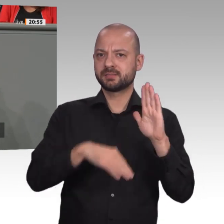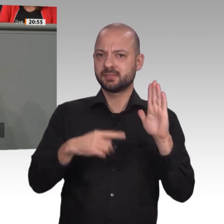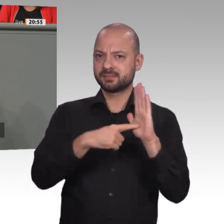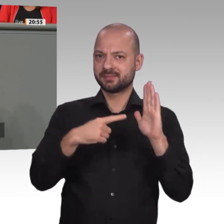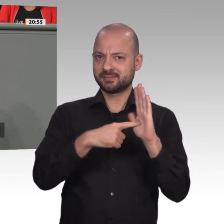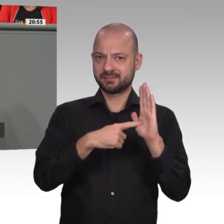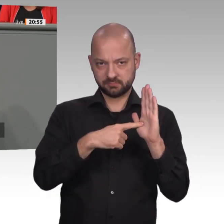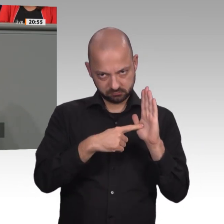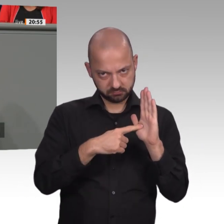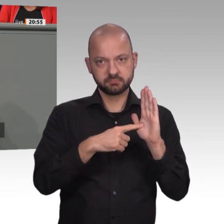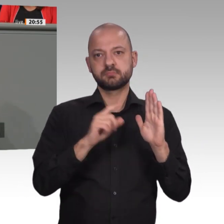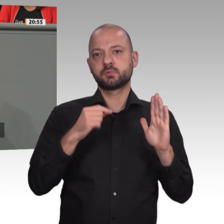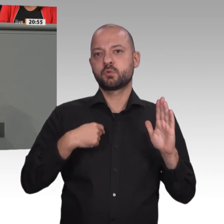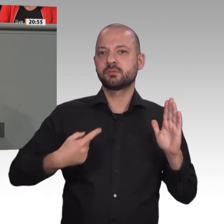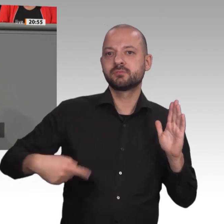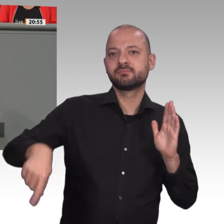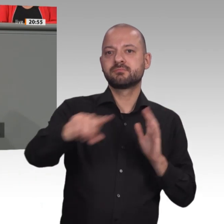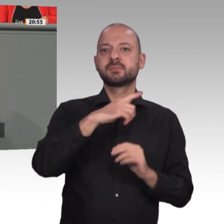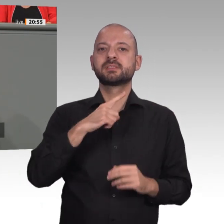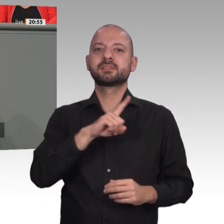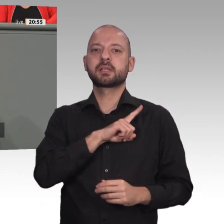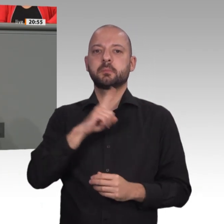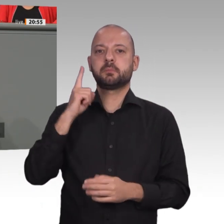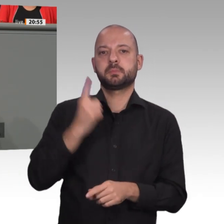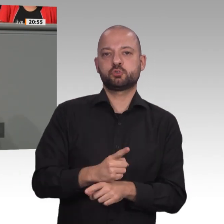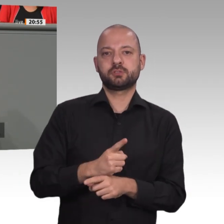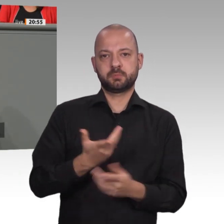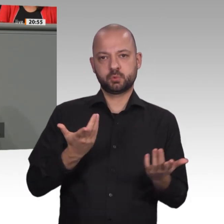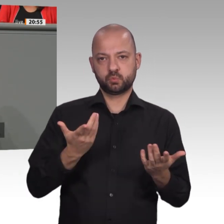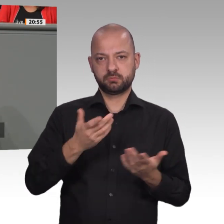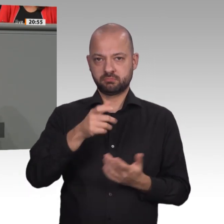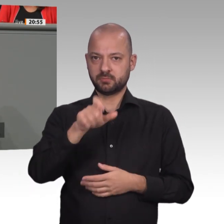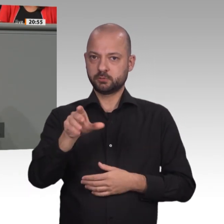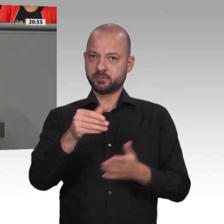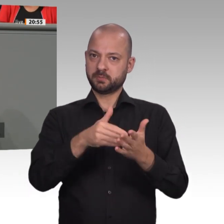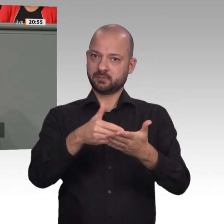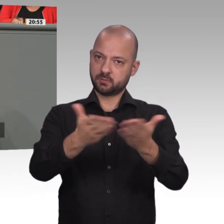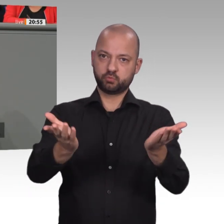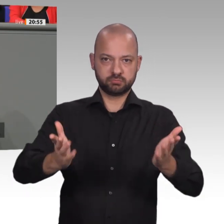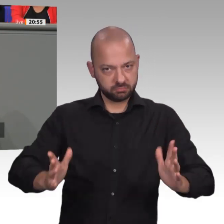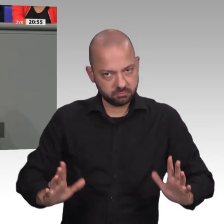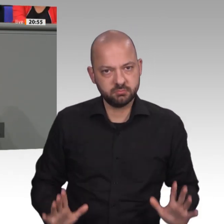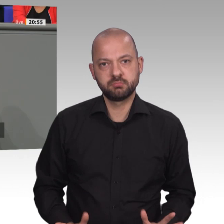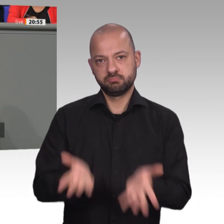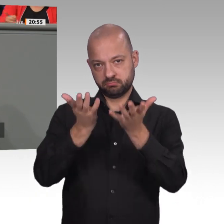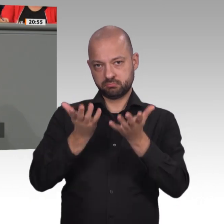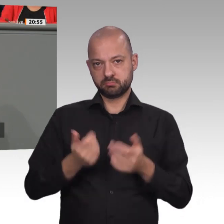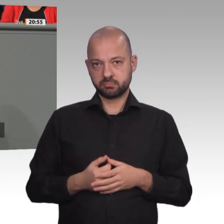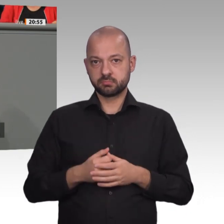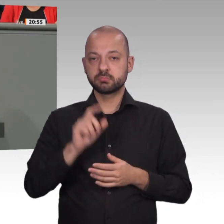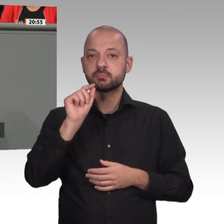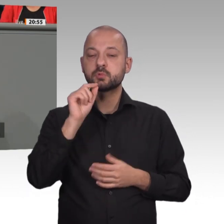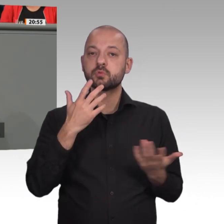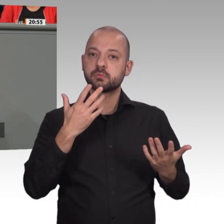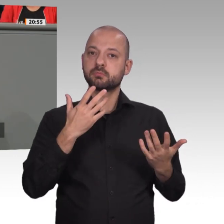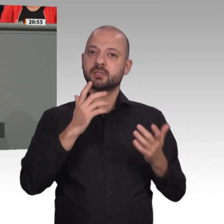Das Bundesteilhabegesetz umzusetzen ist ein langer Prozess, es ist ein lernendes Gesetz und diese Reform tritt in drei Stufen in Kraft. Zwei Etappen